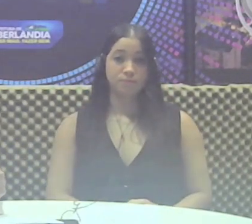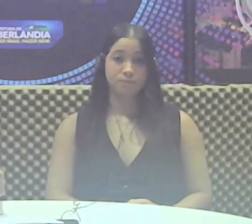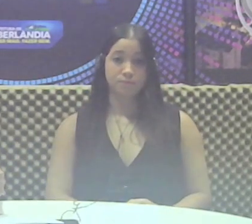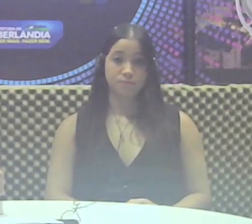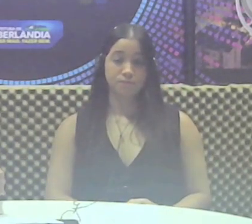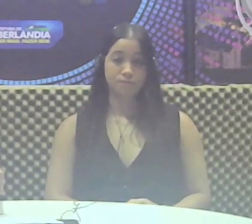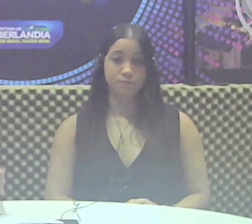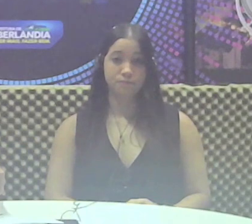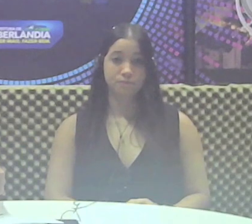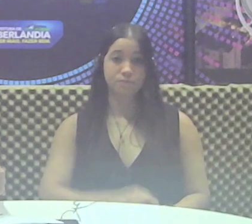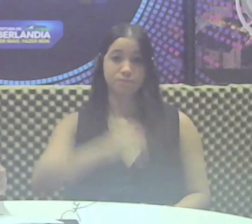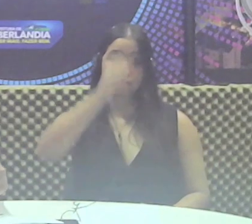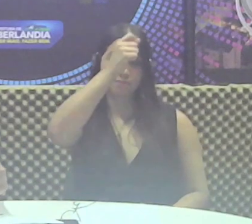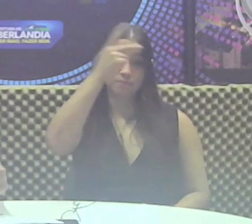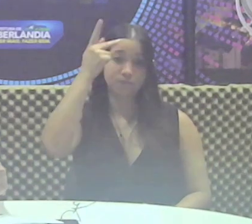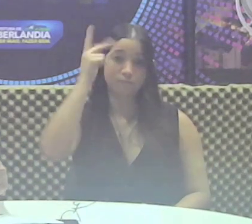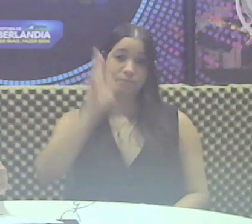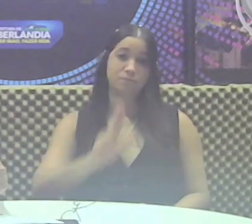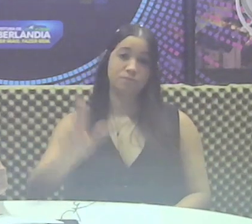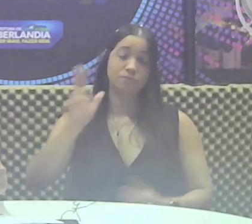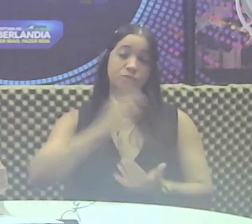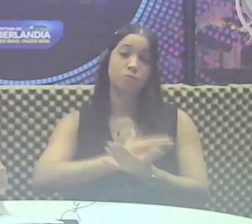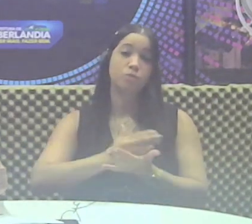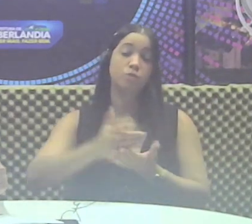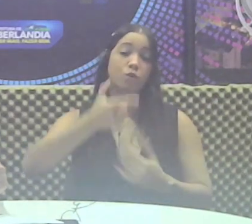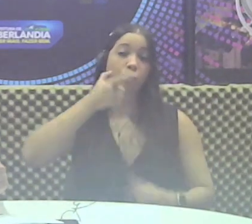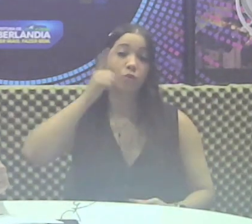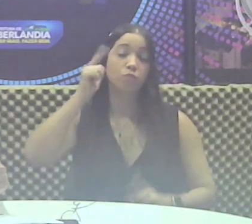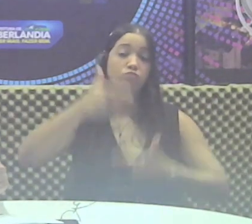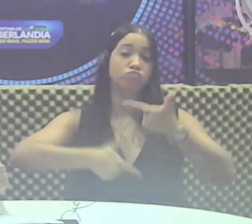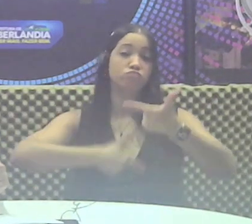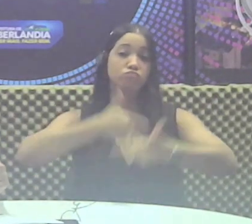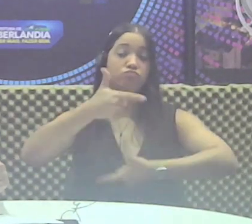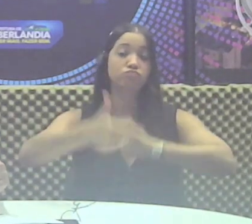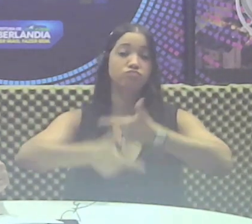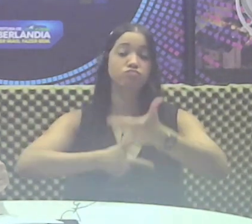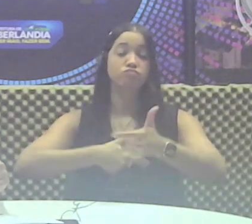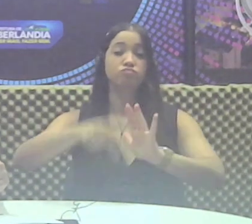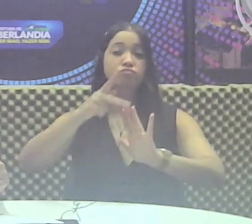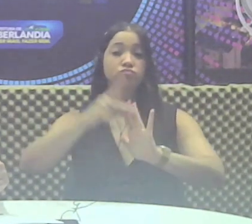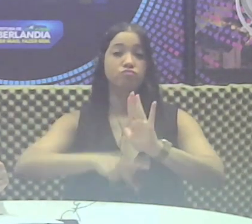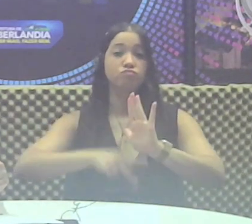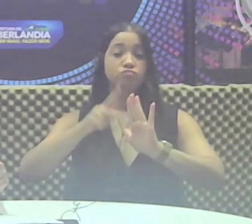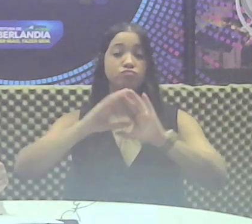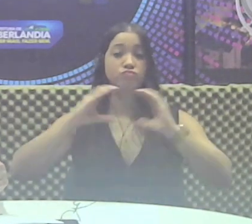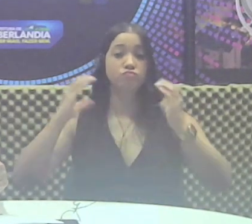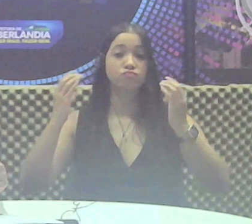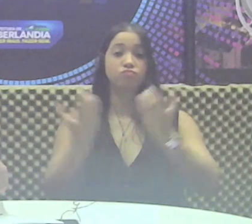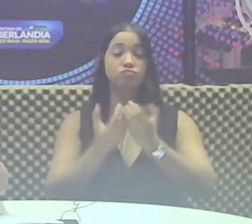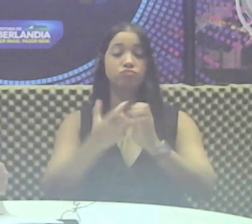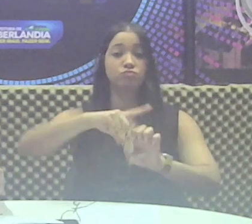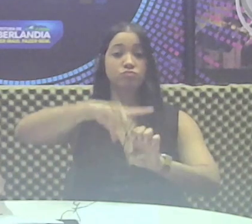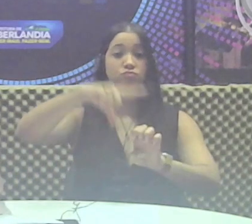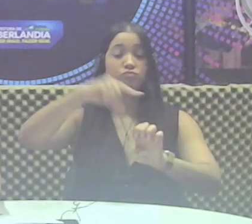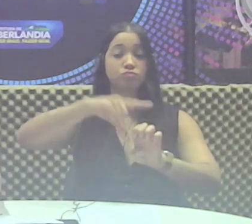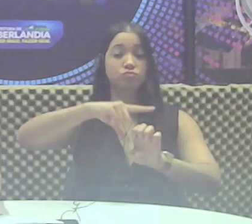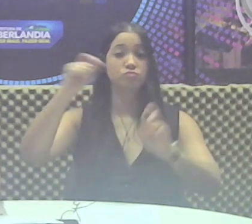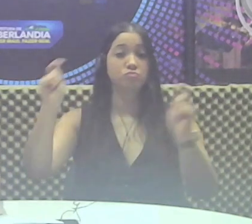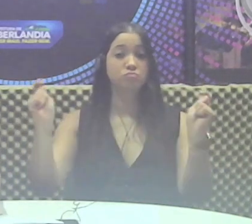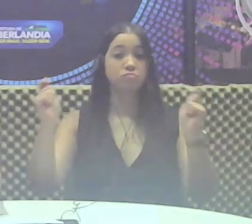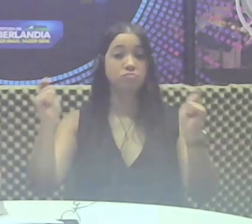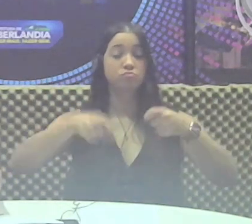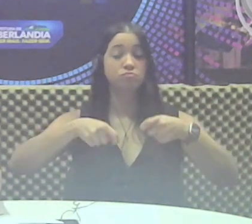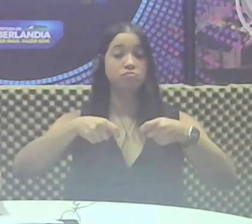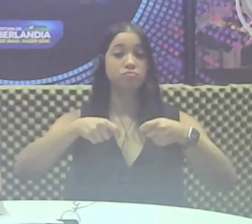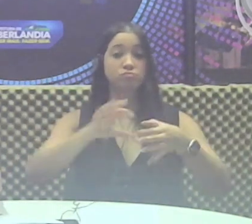notícias. A Prefeitura de Uberlândia iniciou ontem o trabalho de campo do programa Comunidade Empreendedora, viabilizado